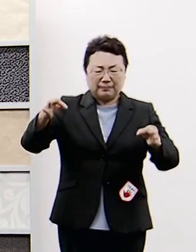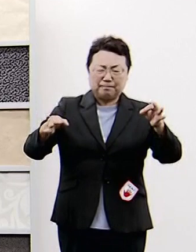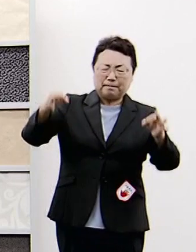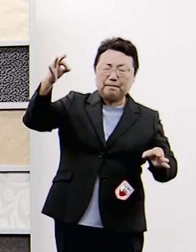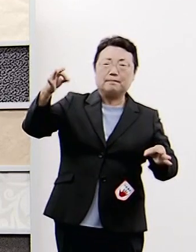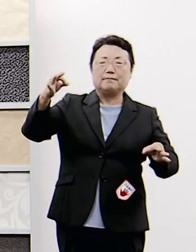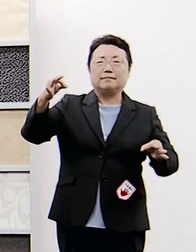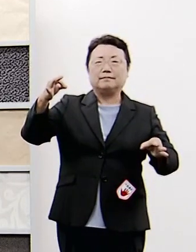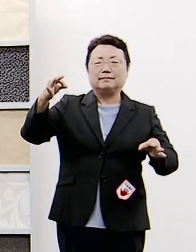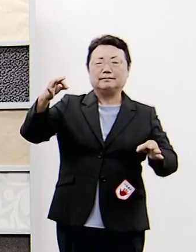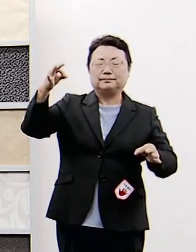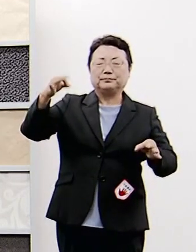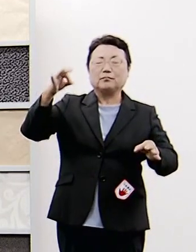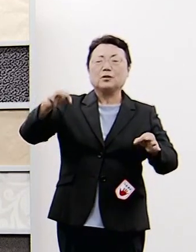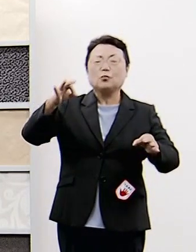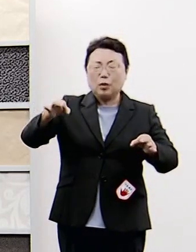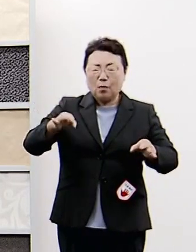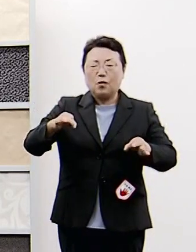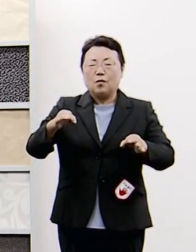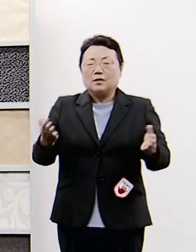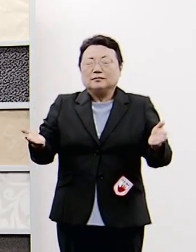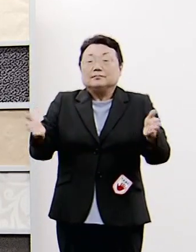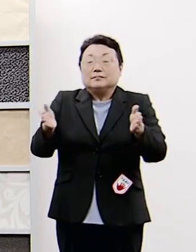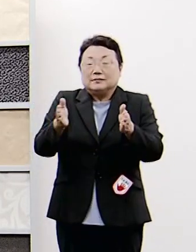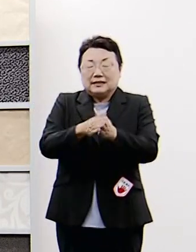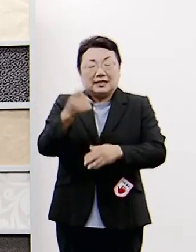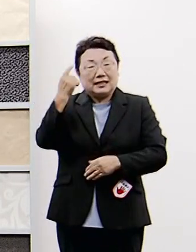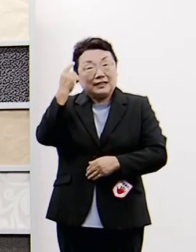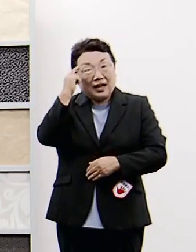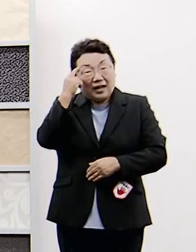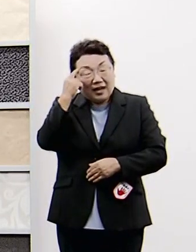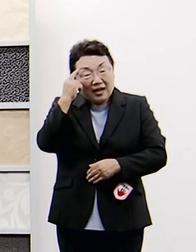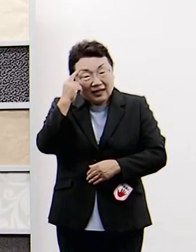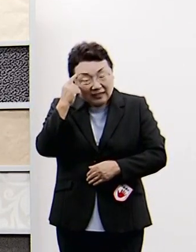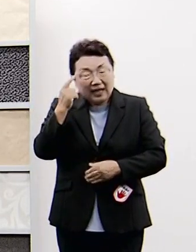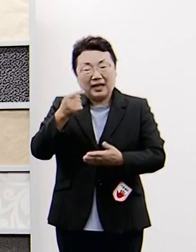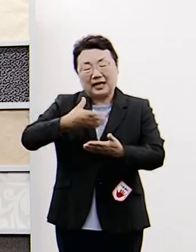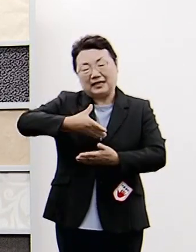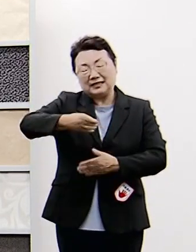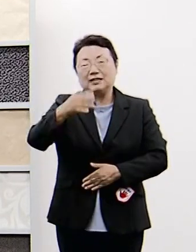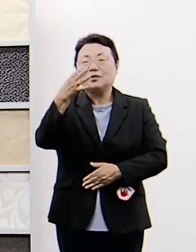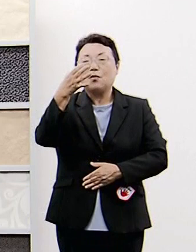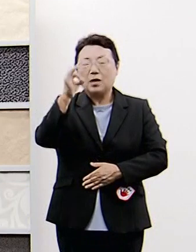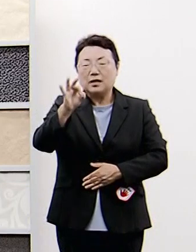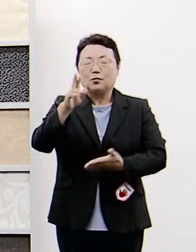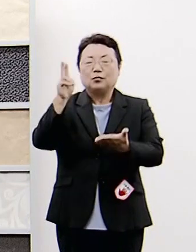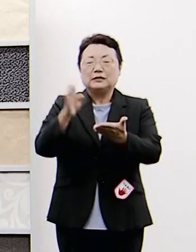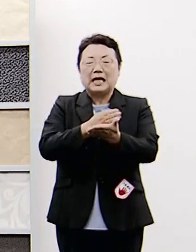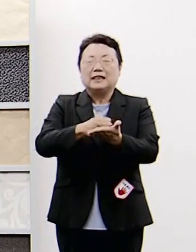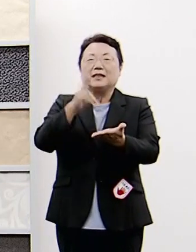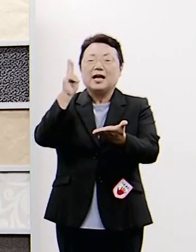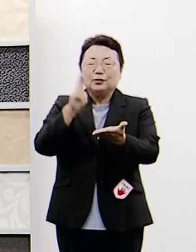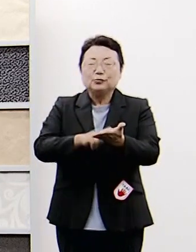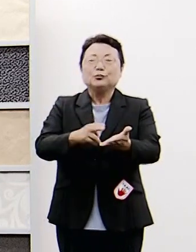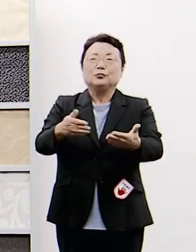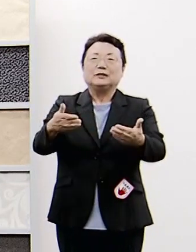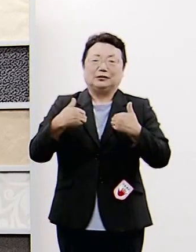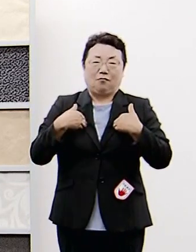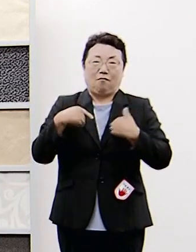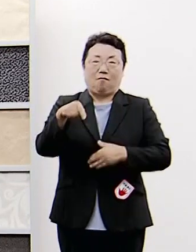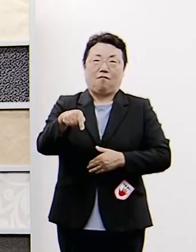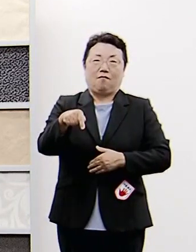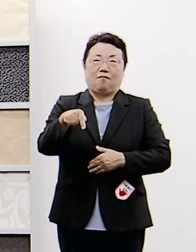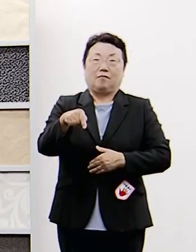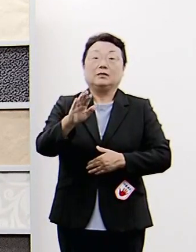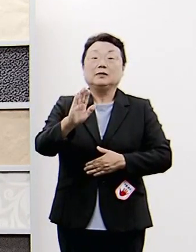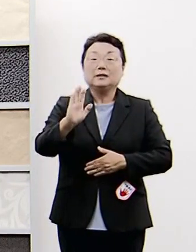本来こうした事情についても総合的に勘案して適正賃料額を算定すべきであると言いうるとされているにもかかわらず